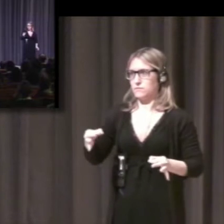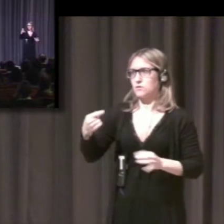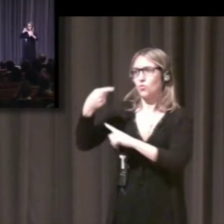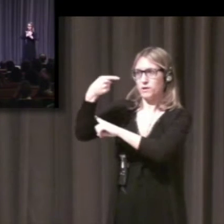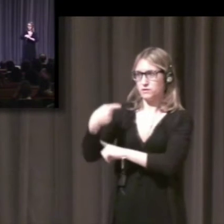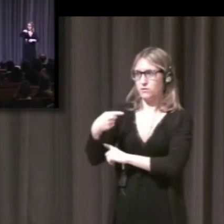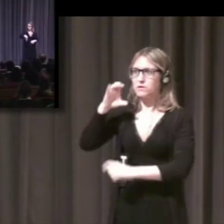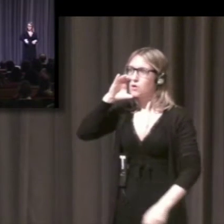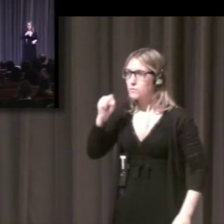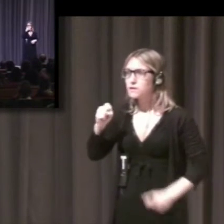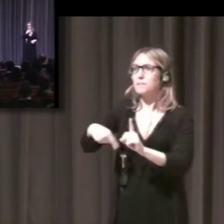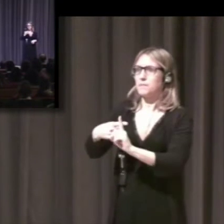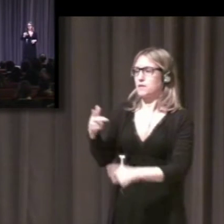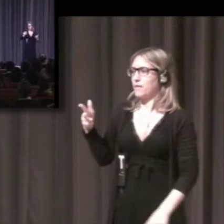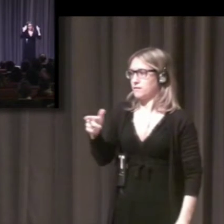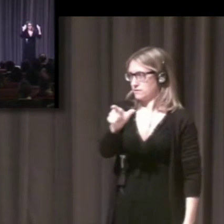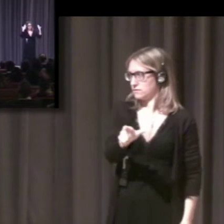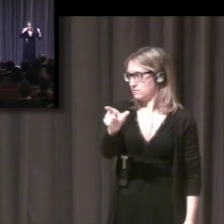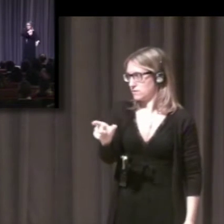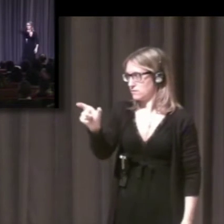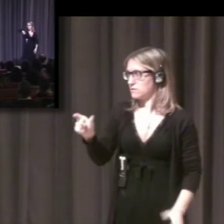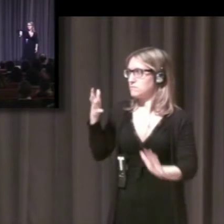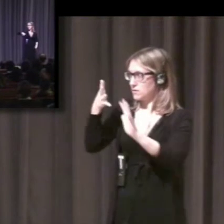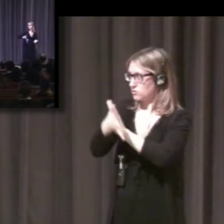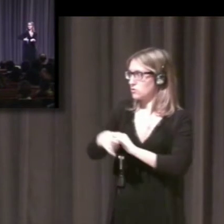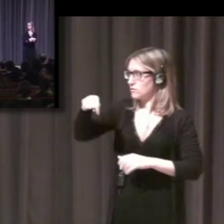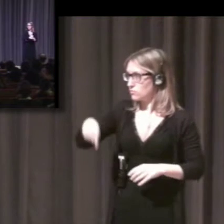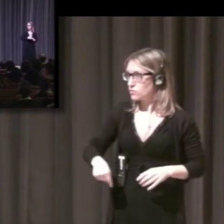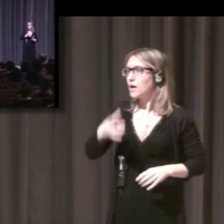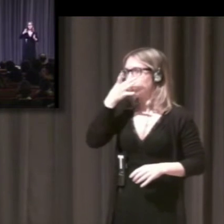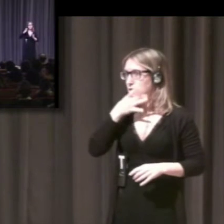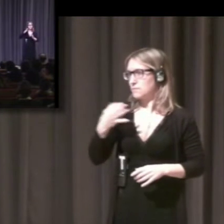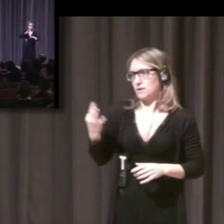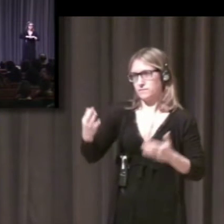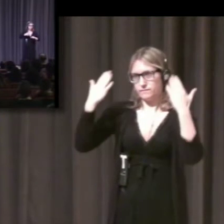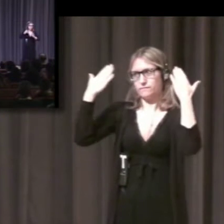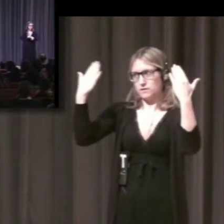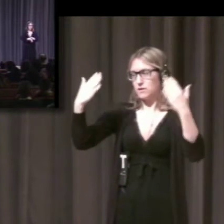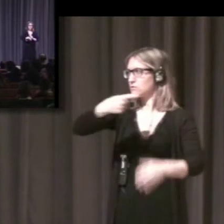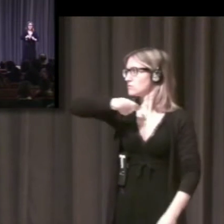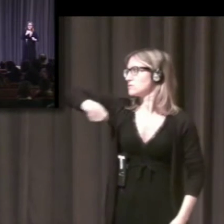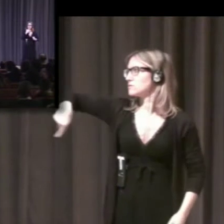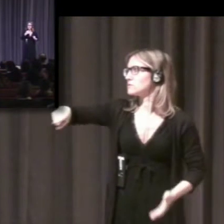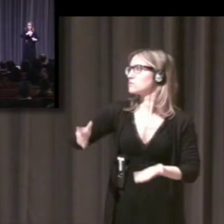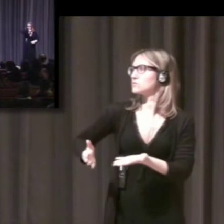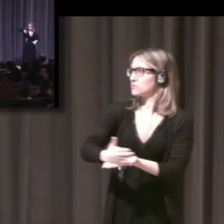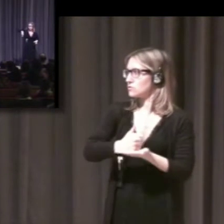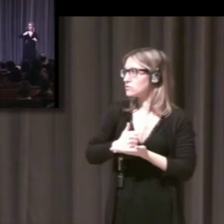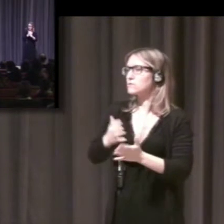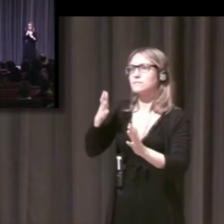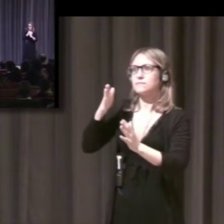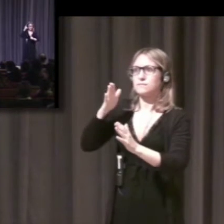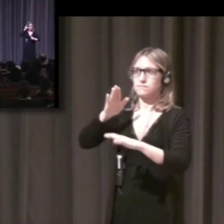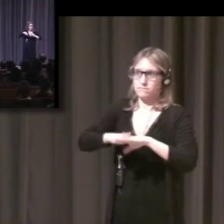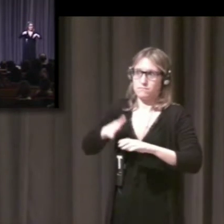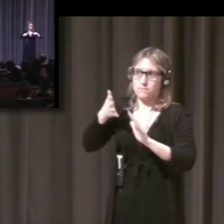sembla que ens n'hem de felicitar tots perquè podem, a més a més de saber que estem treballant tots en el nostre dia